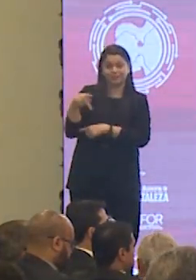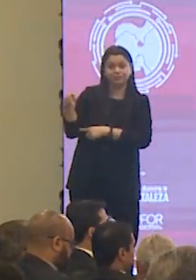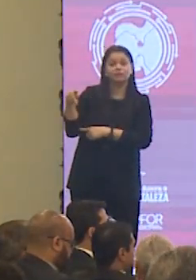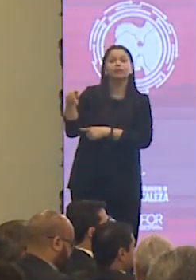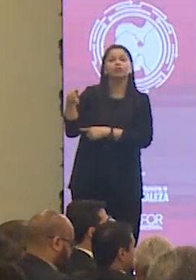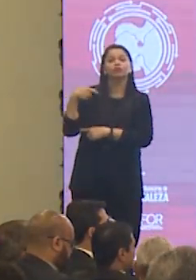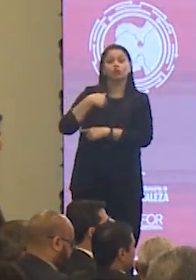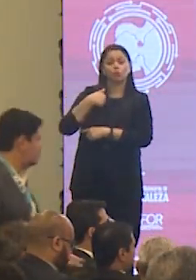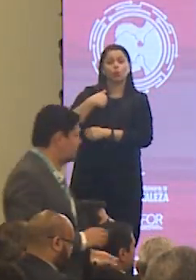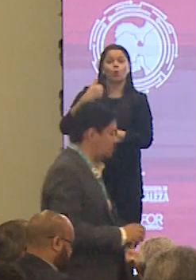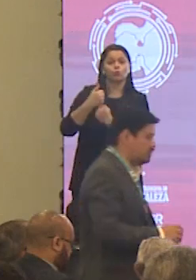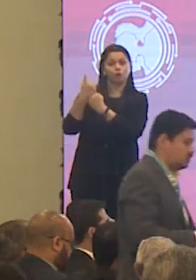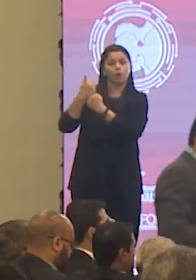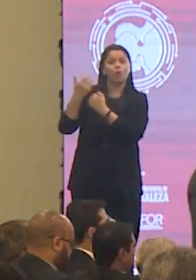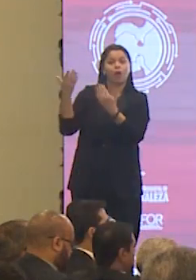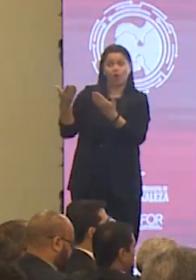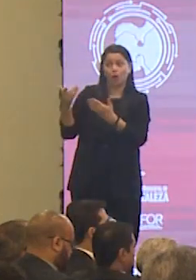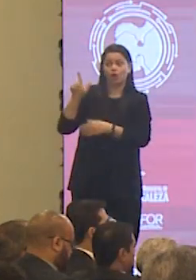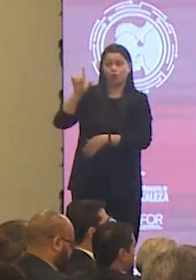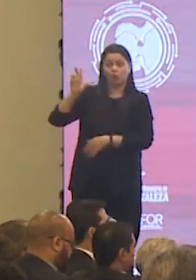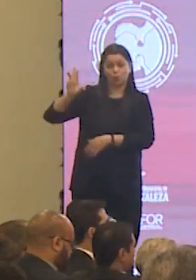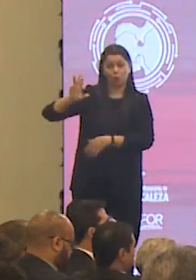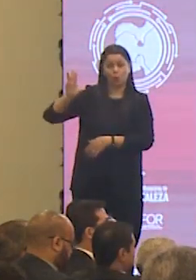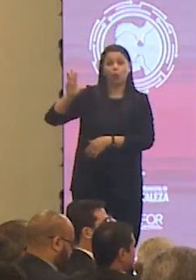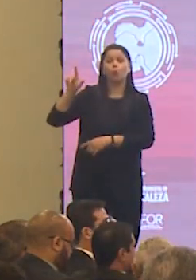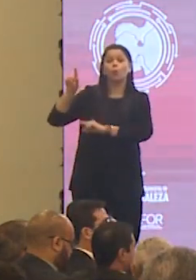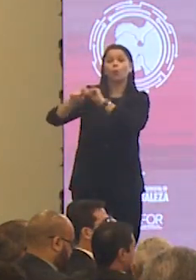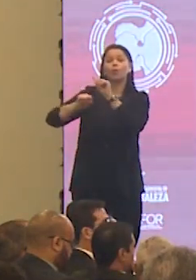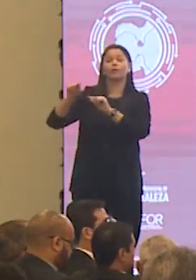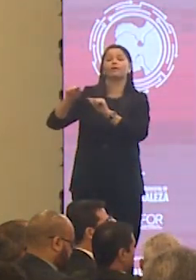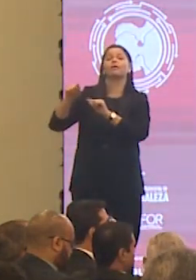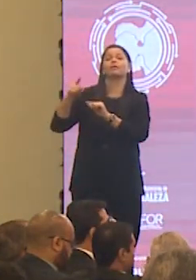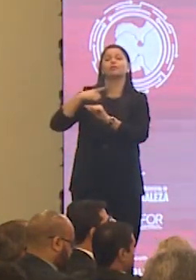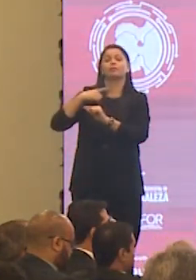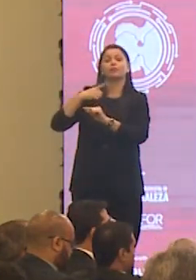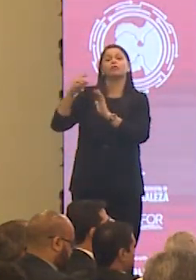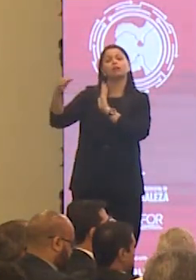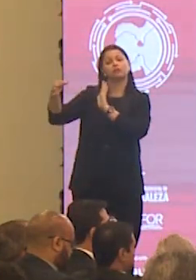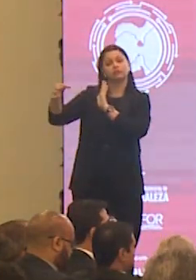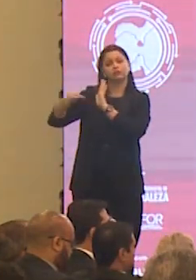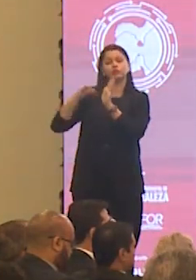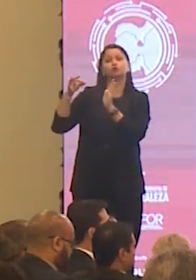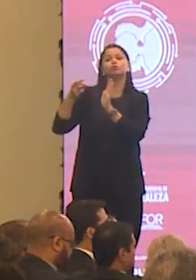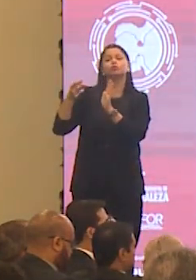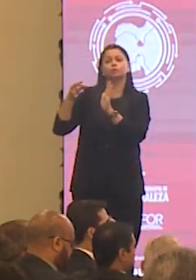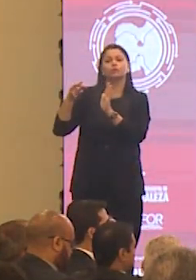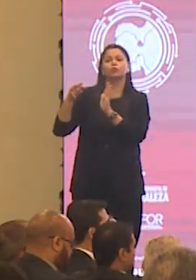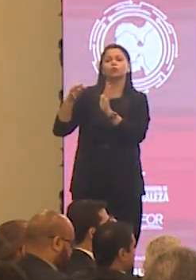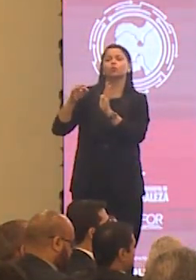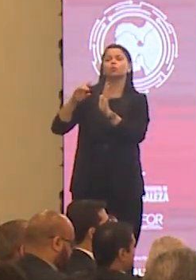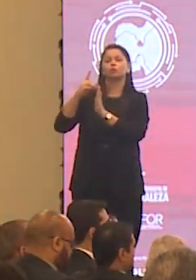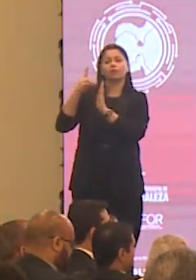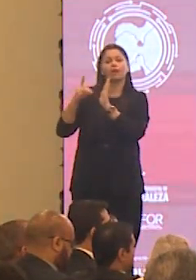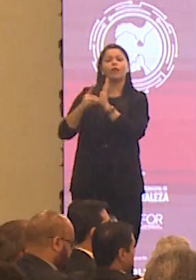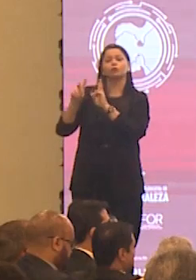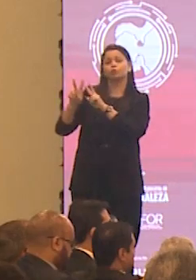o presidente da República atual, Luiz Inácio Lula da Silva, editou um decreto sobre as guardas municipais no final do ano de